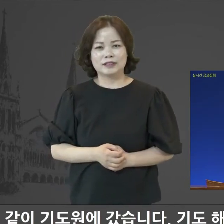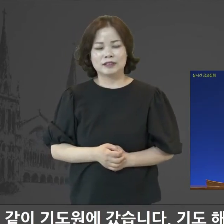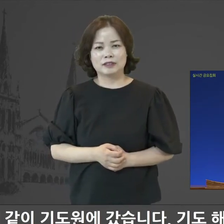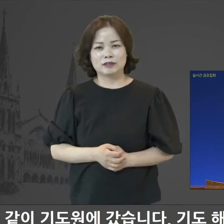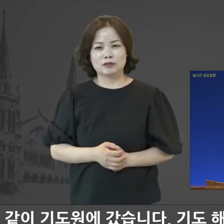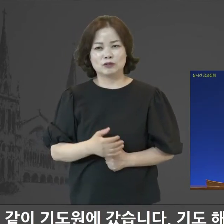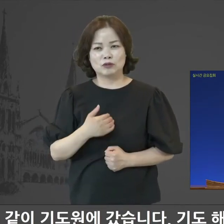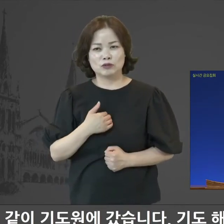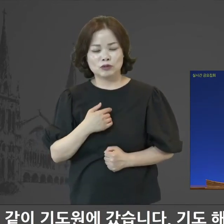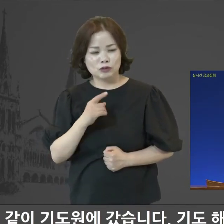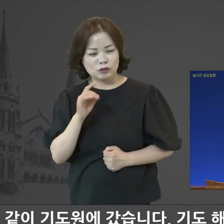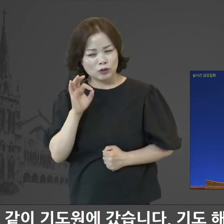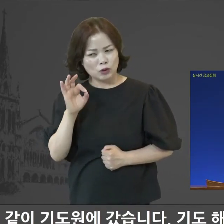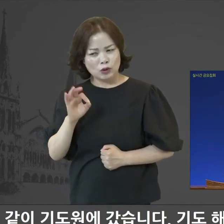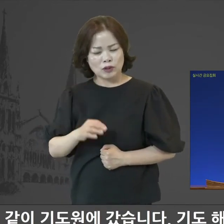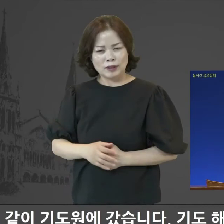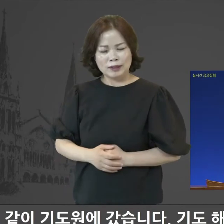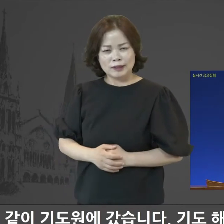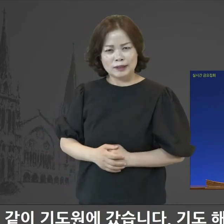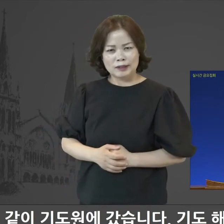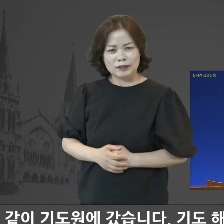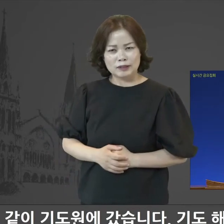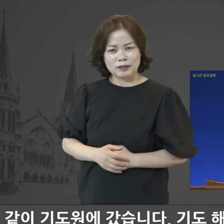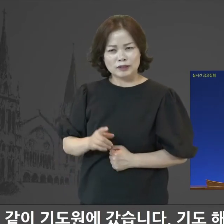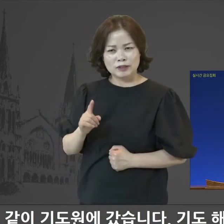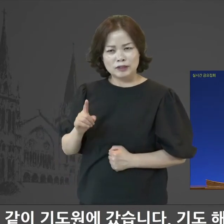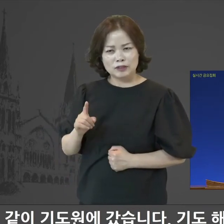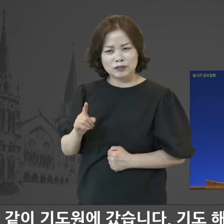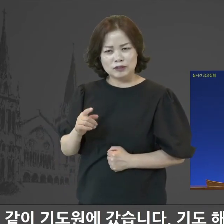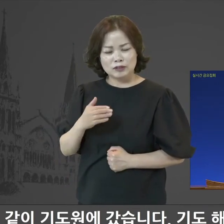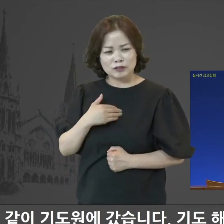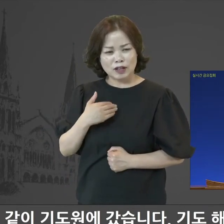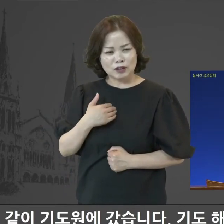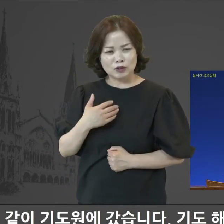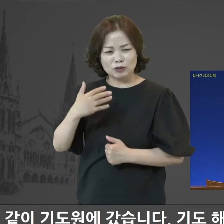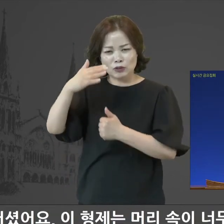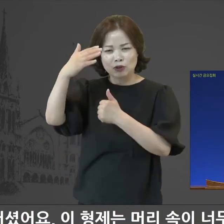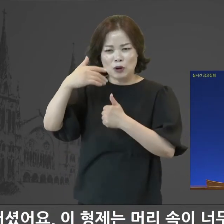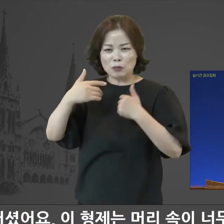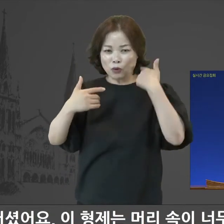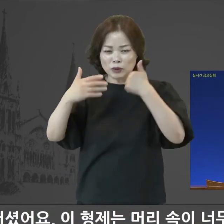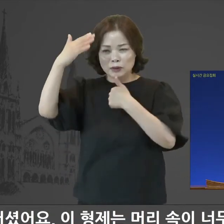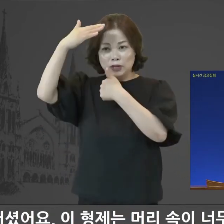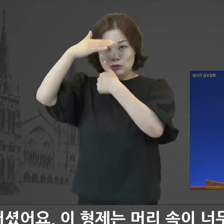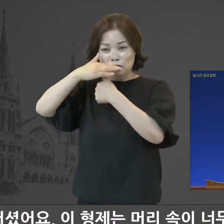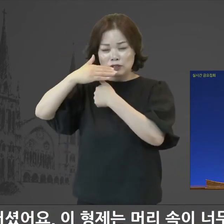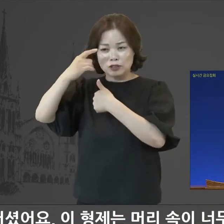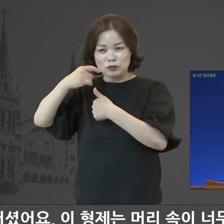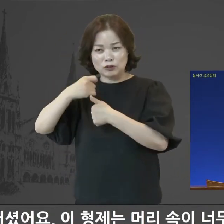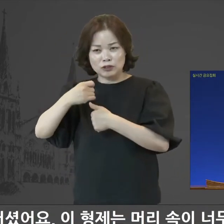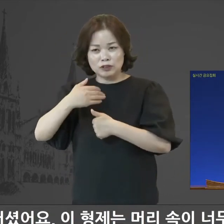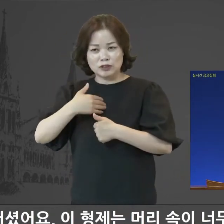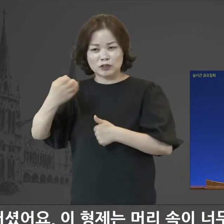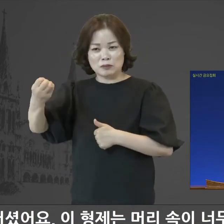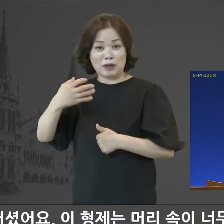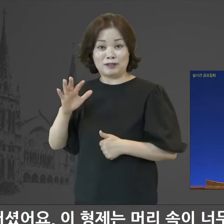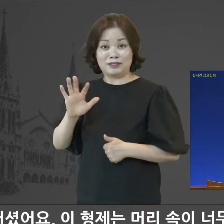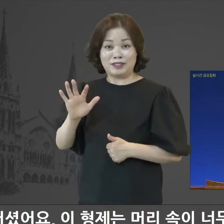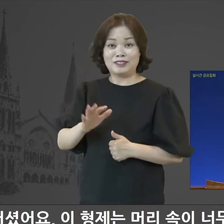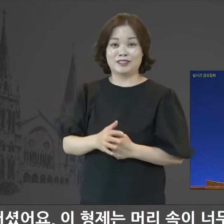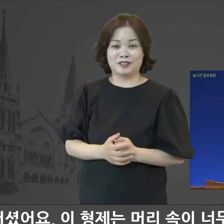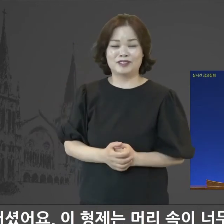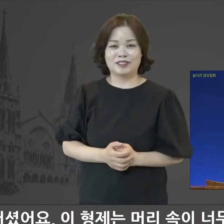저는 이제 그걸 보면서 저 기도해 주면서 또 나한테도 그러면 어쩌나 그랬는데, 다행히 저한테는 안